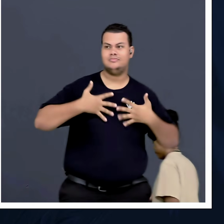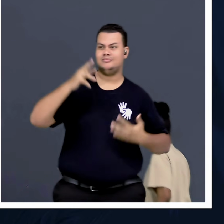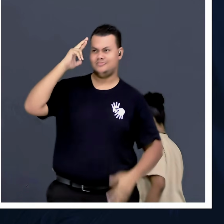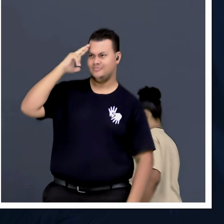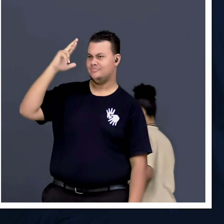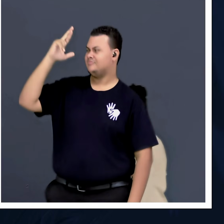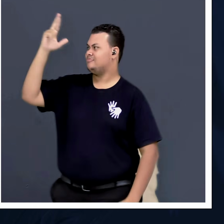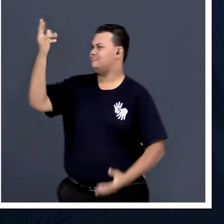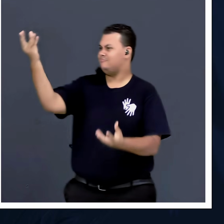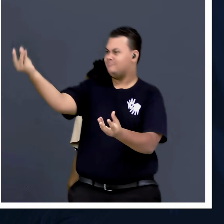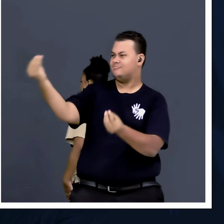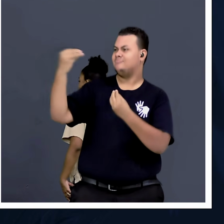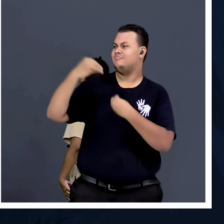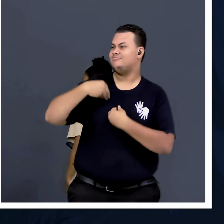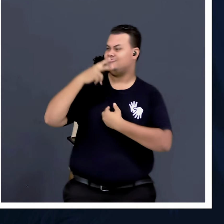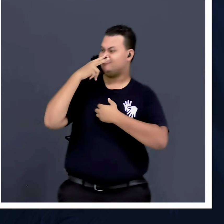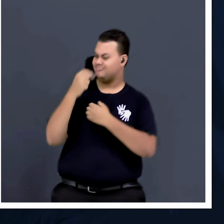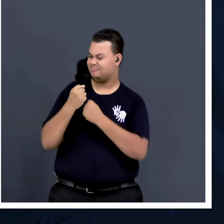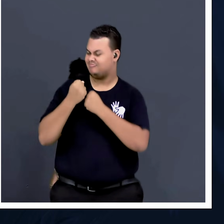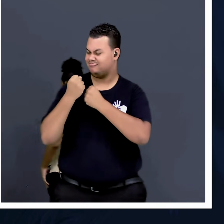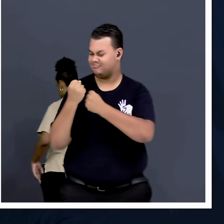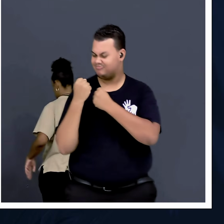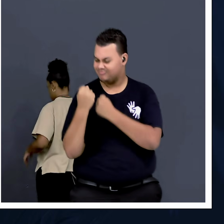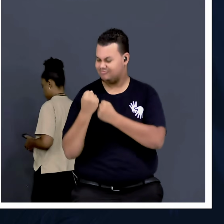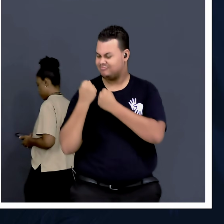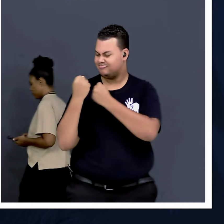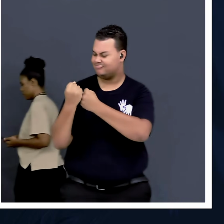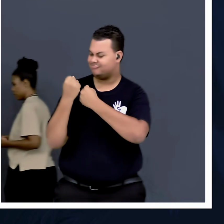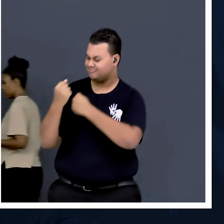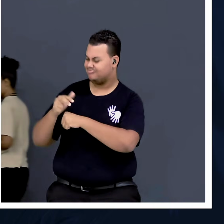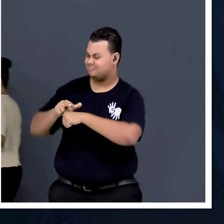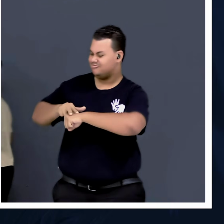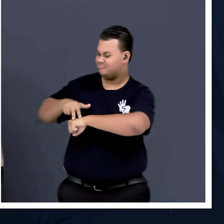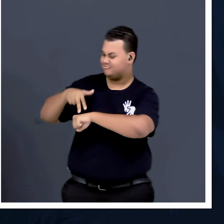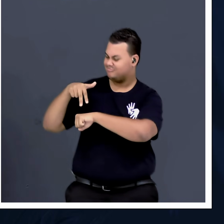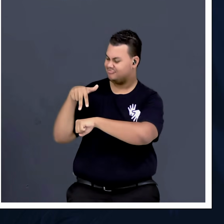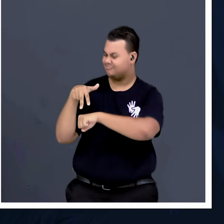A alegria do Senhor é a nossa força.